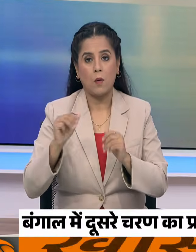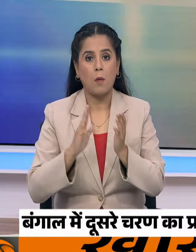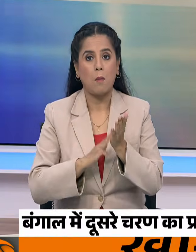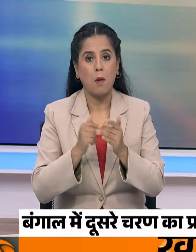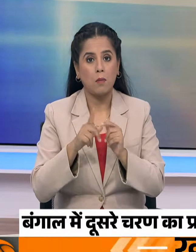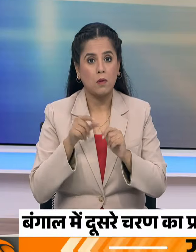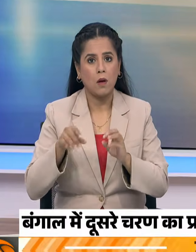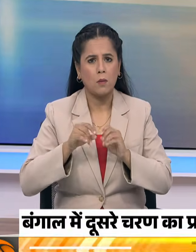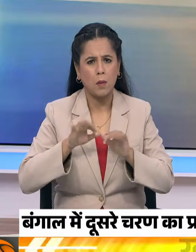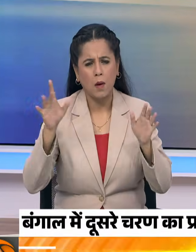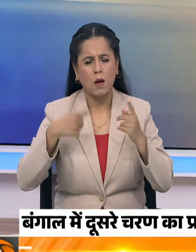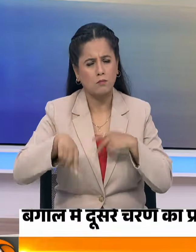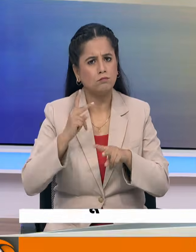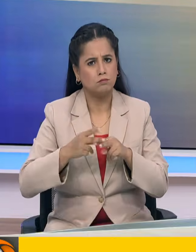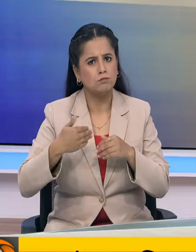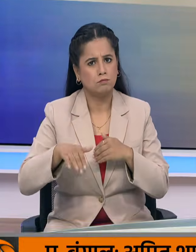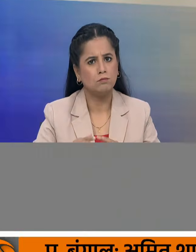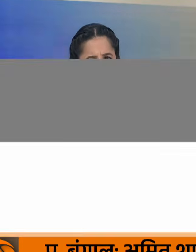जारी।